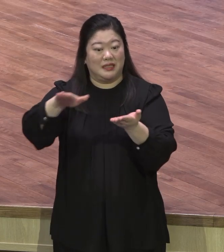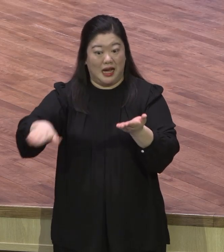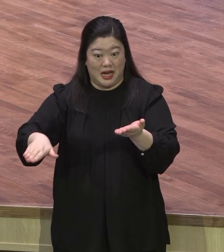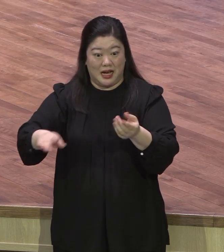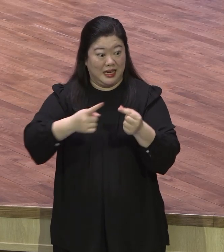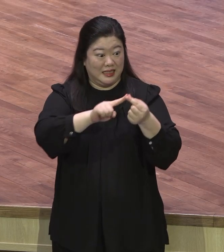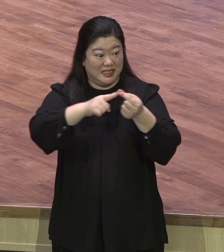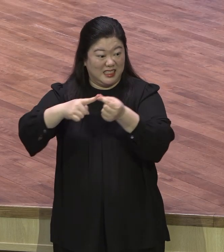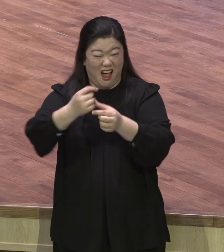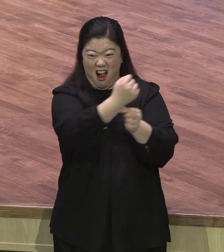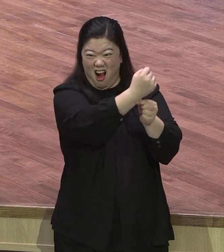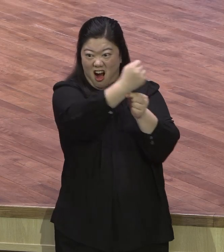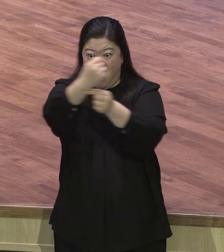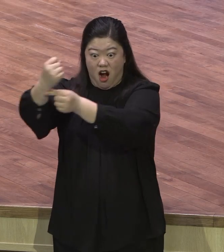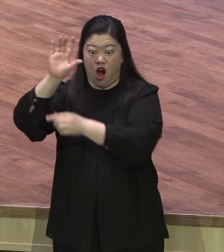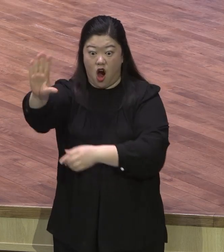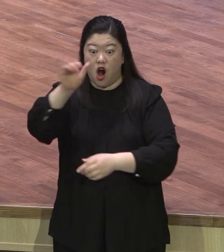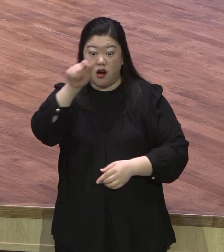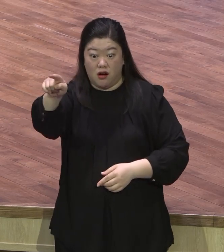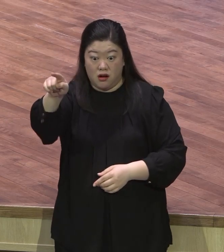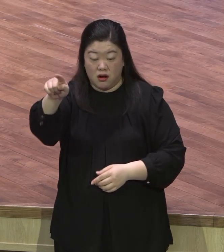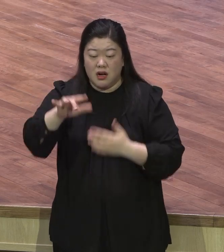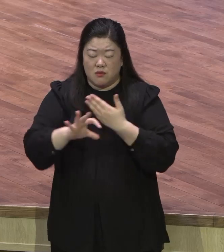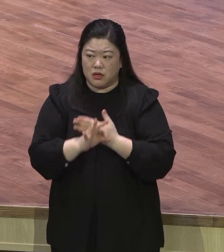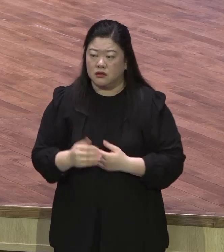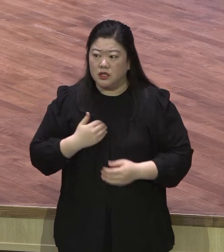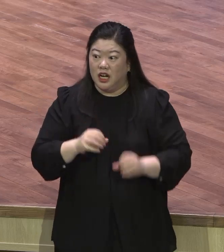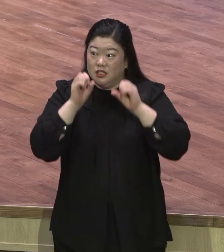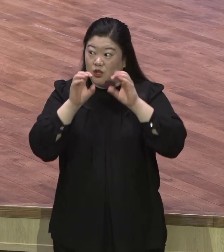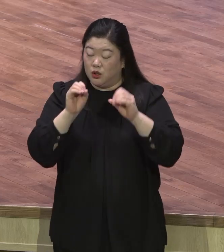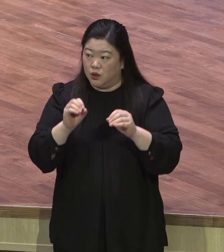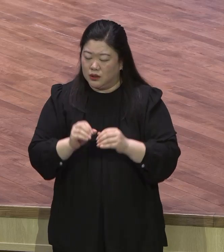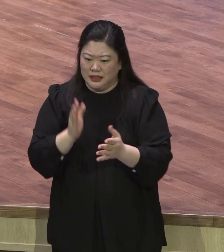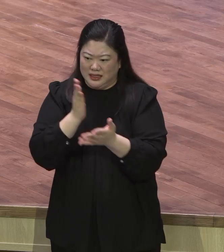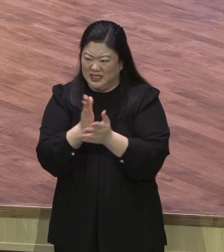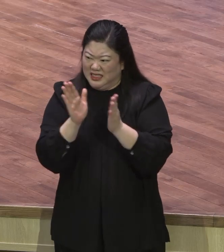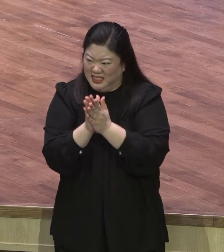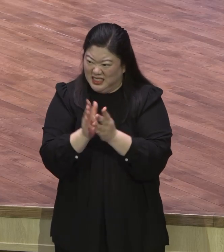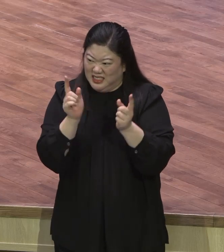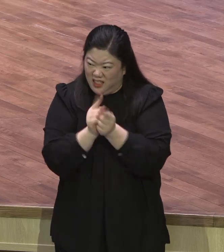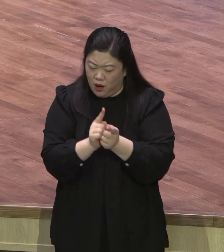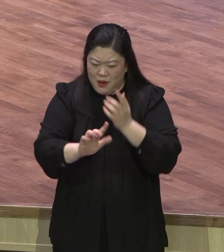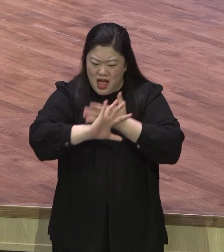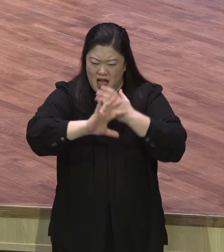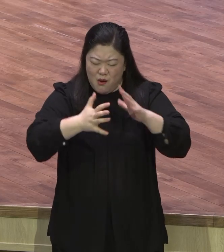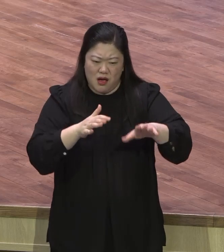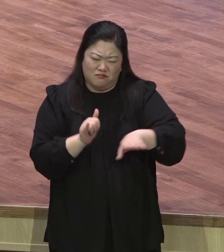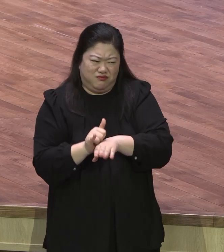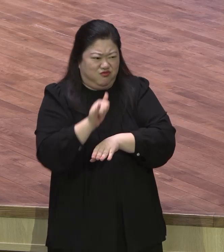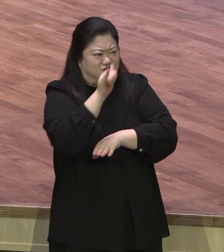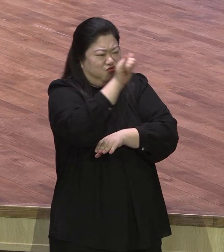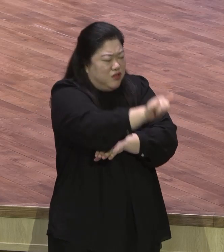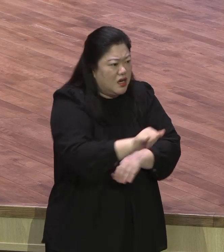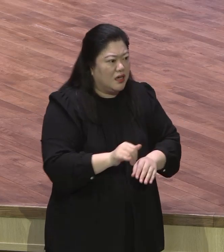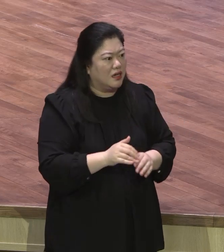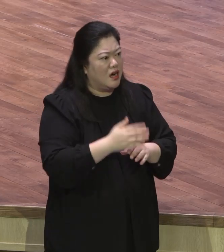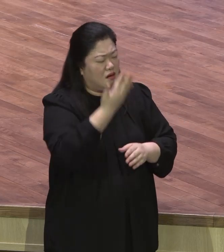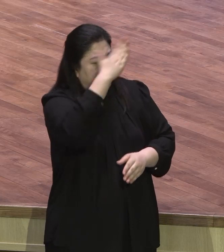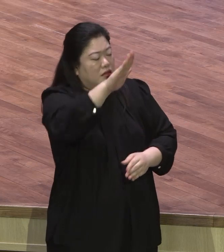나가서 하는 선교사도 있고 여러분의 삶의 현장에서 여러분의 삶이 여러분의